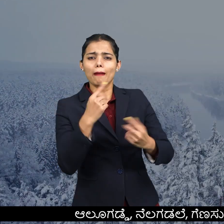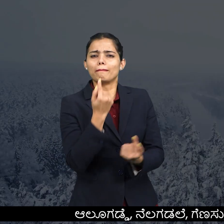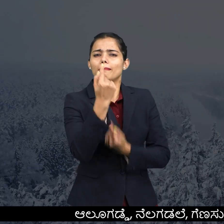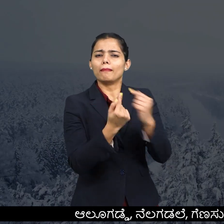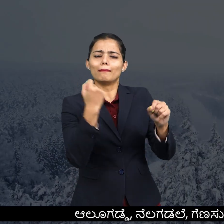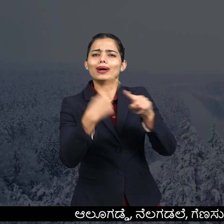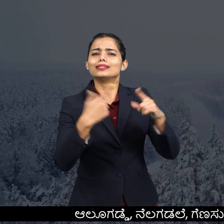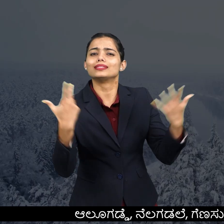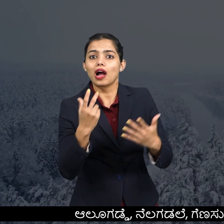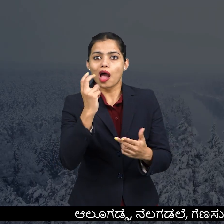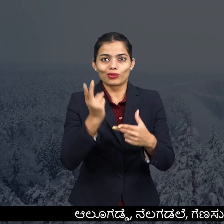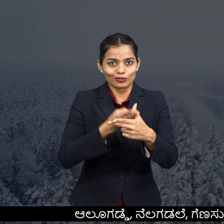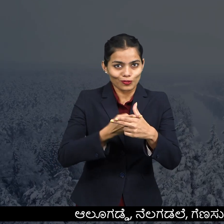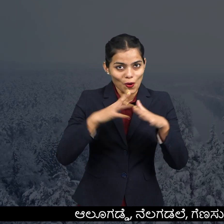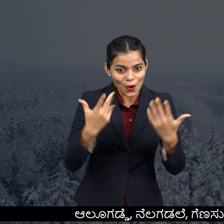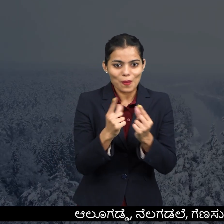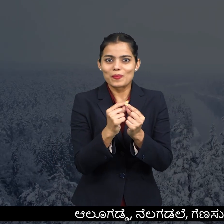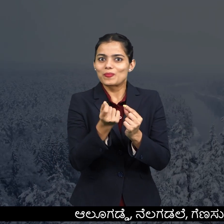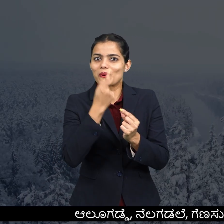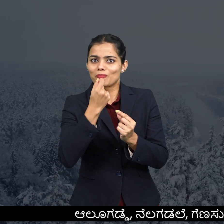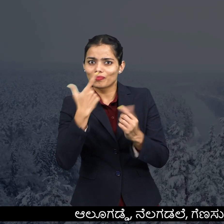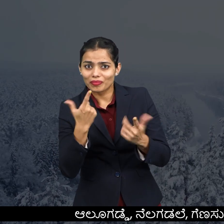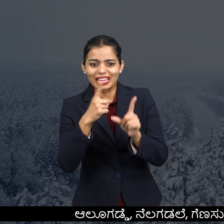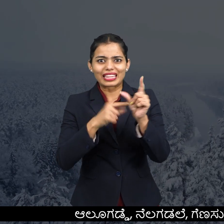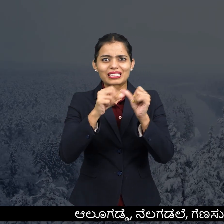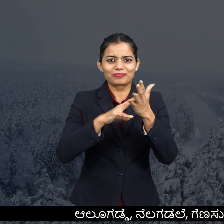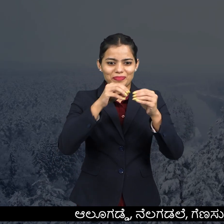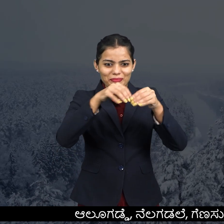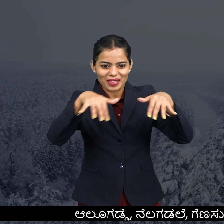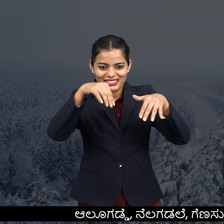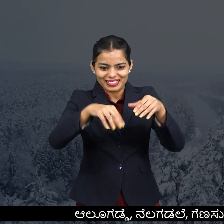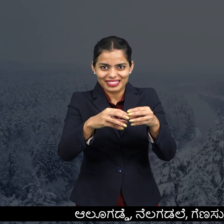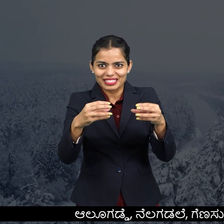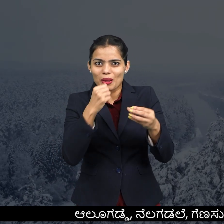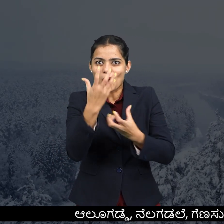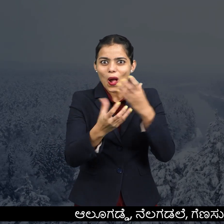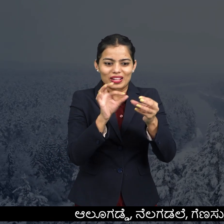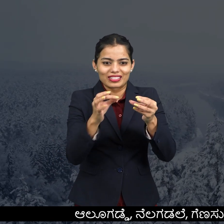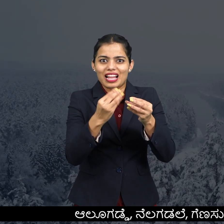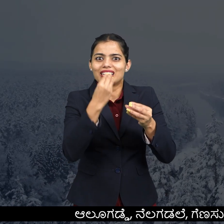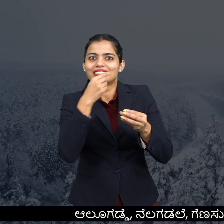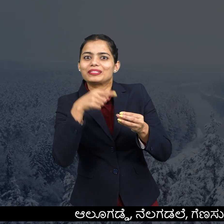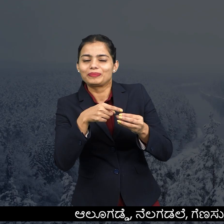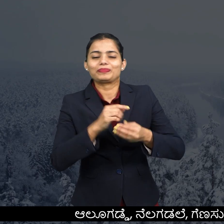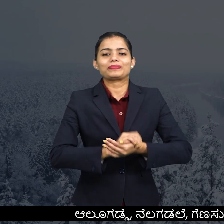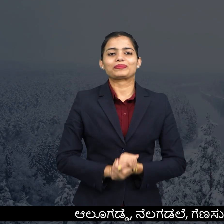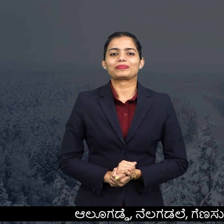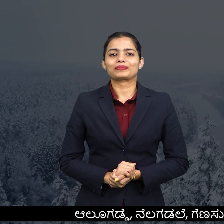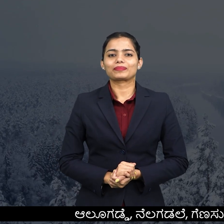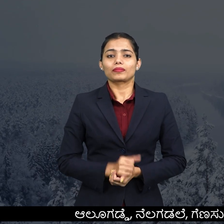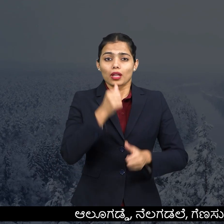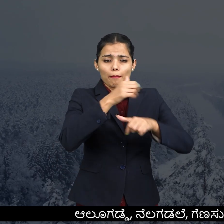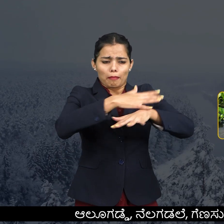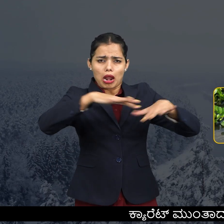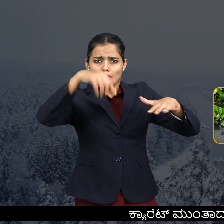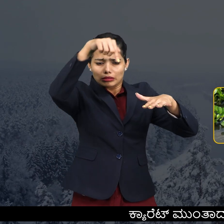ಆಲೂಗಡ್ಡೆ, ನೆಲಗಡಲೆ, ಗೆಣಸು, ನೀರು, ಅಲೋವೆರಾ,